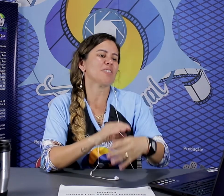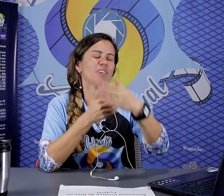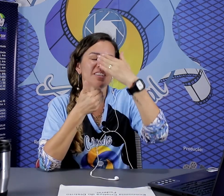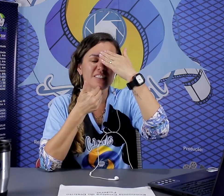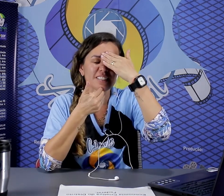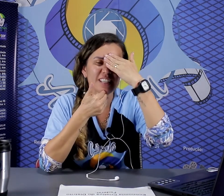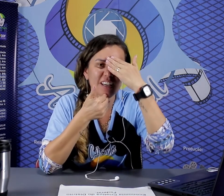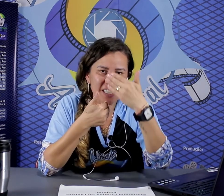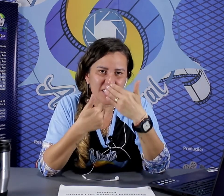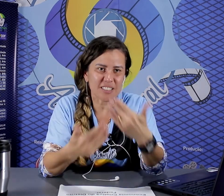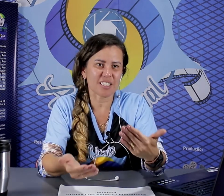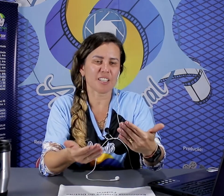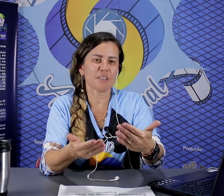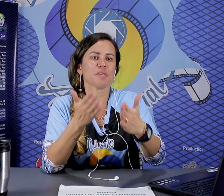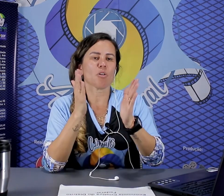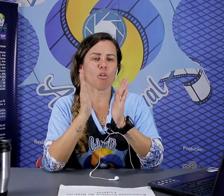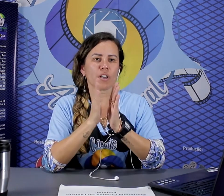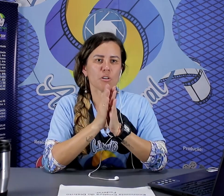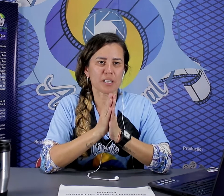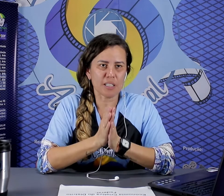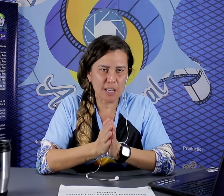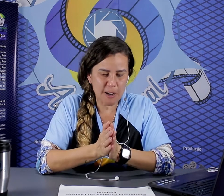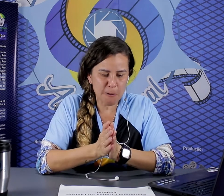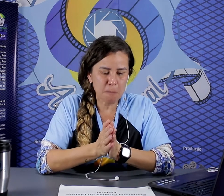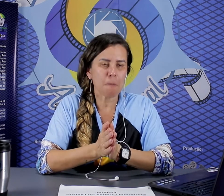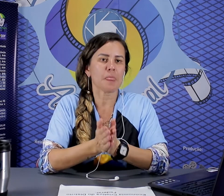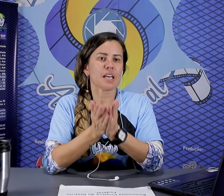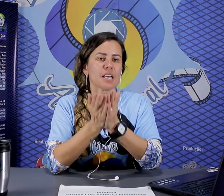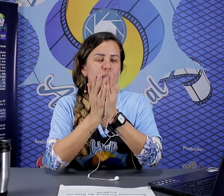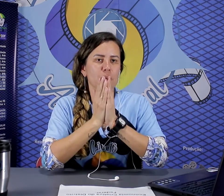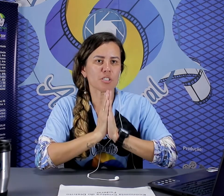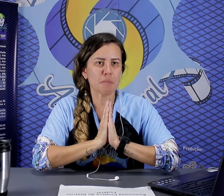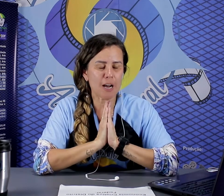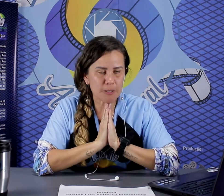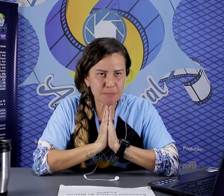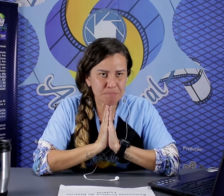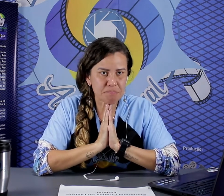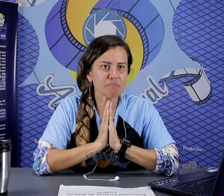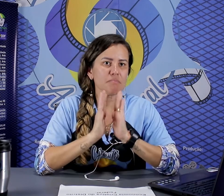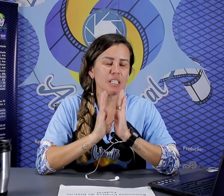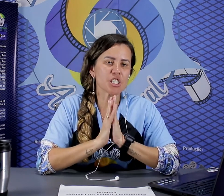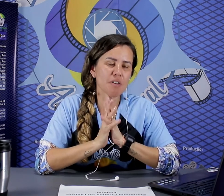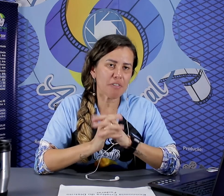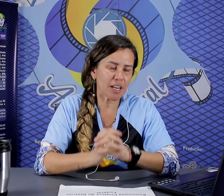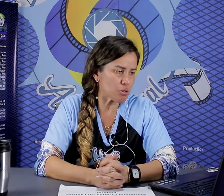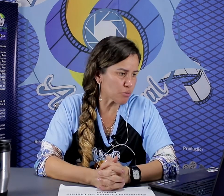Então, quero agradecer. Coloquem o material, que na próxima aula a gente vai falar de novo sobre